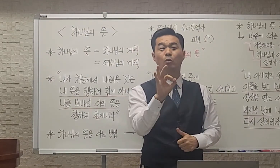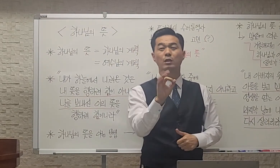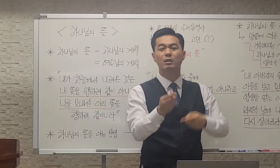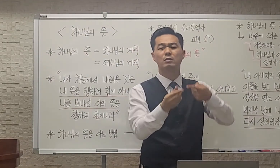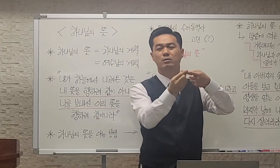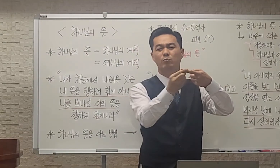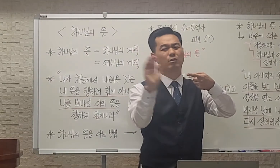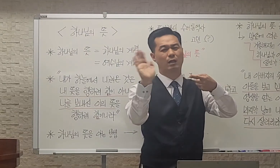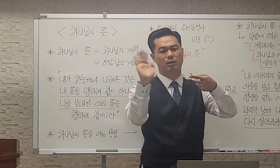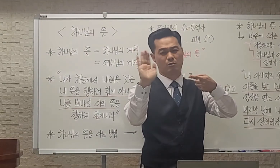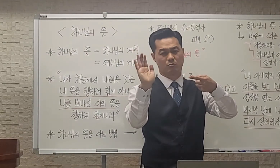돈이 전부가 아니에요.